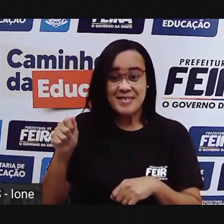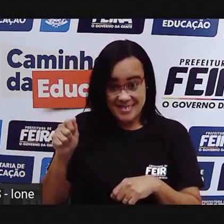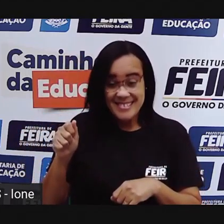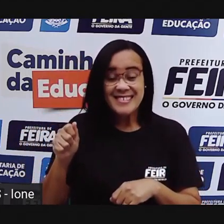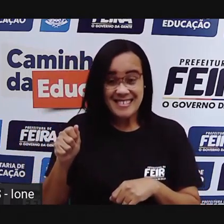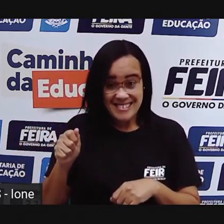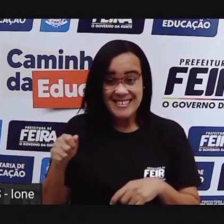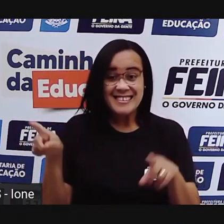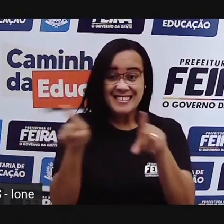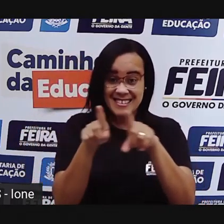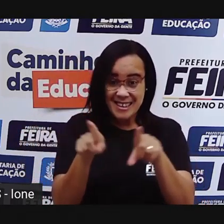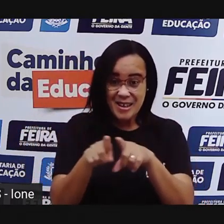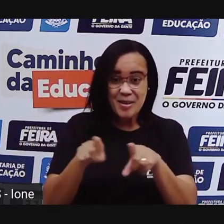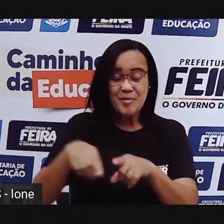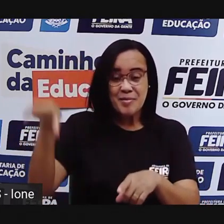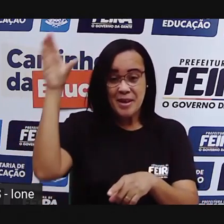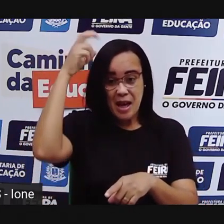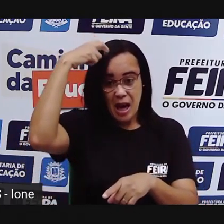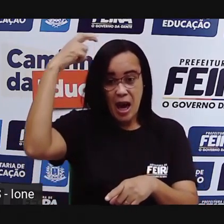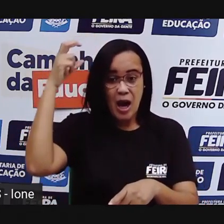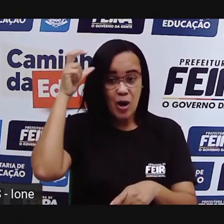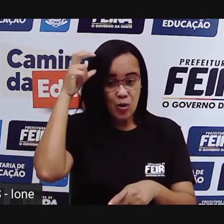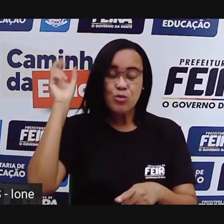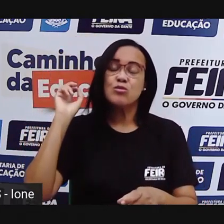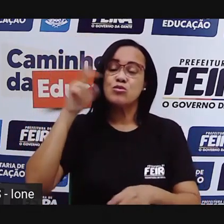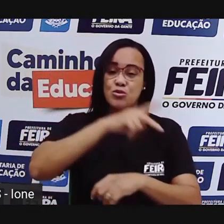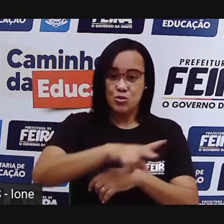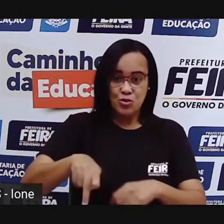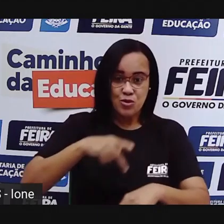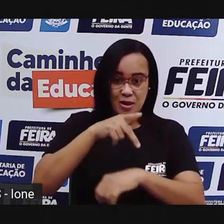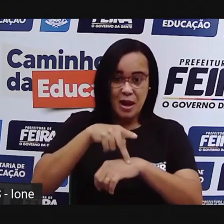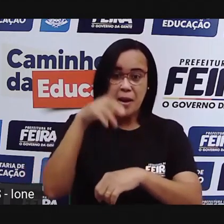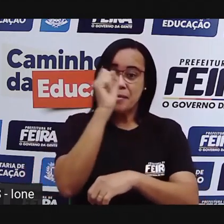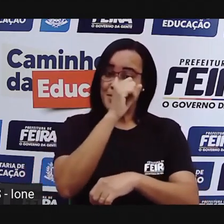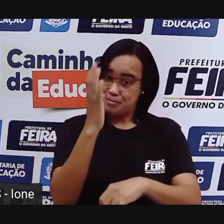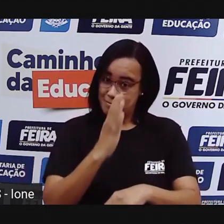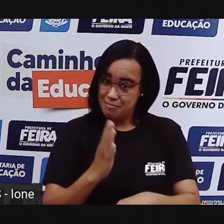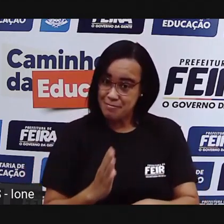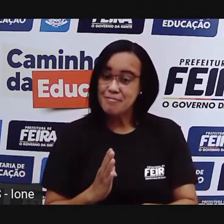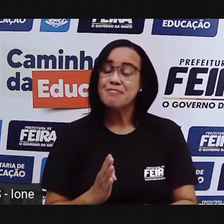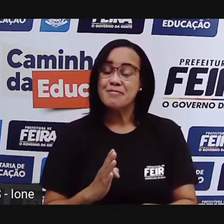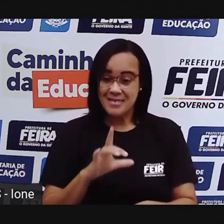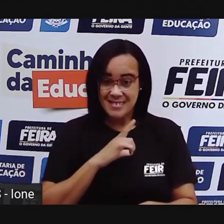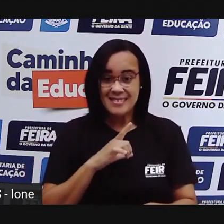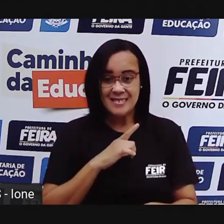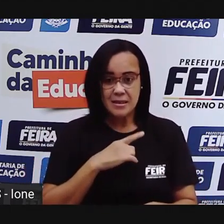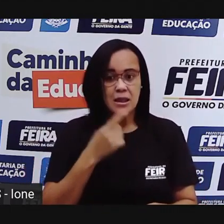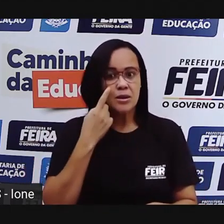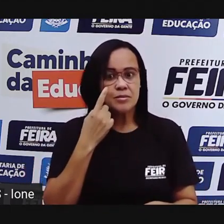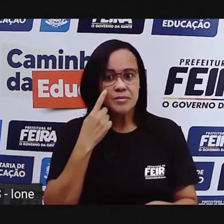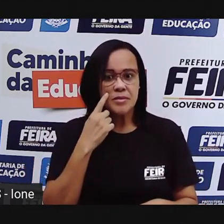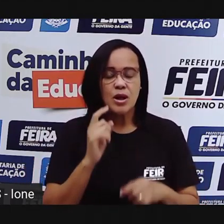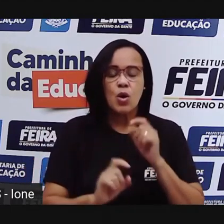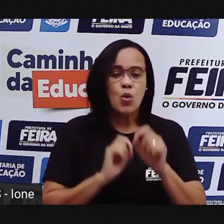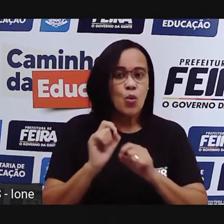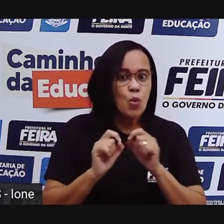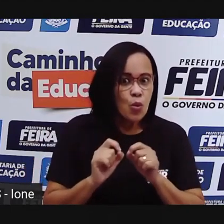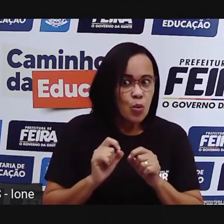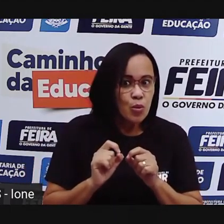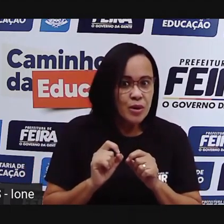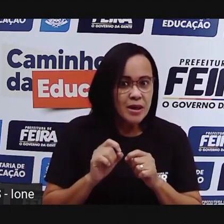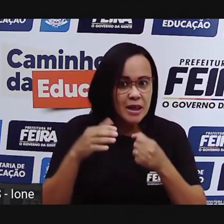nossa cultura, da cultura popular do nosso país. E olha só, vou acabar com o mistério desse